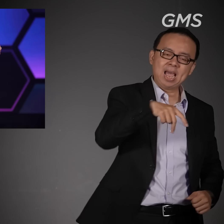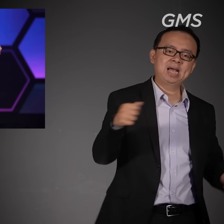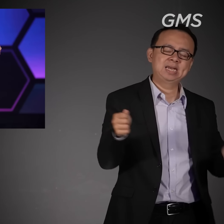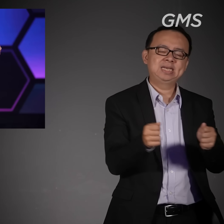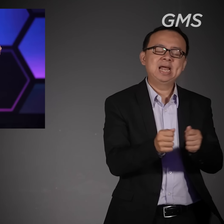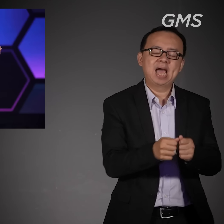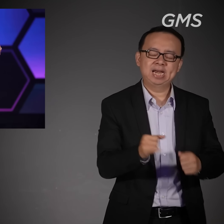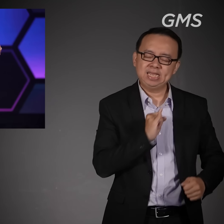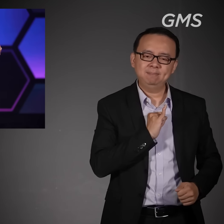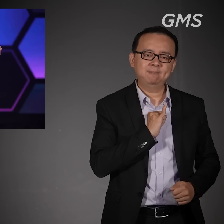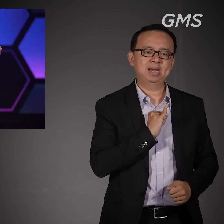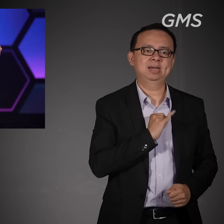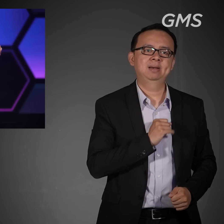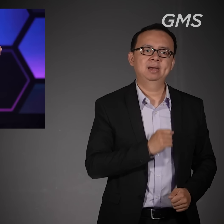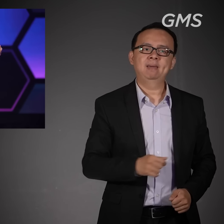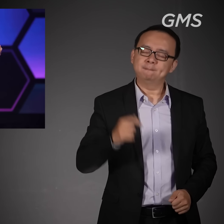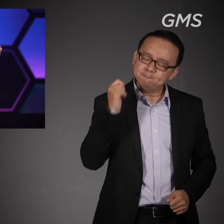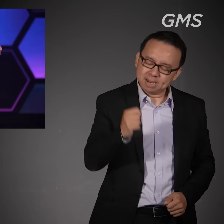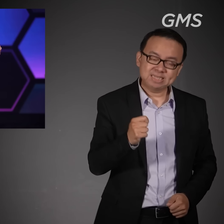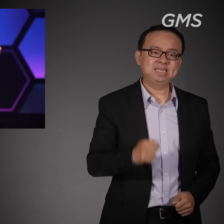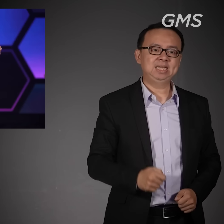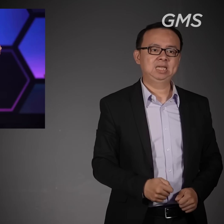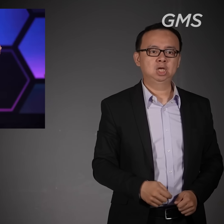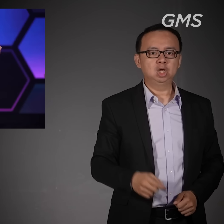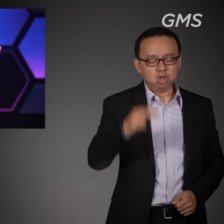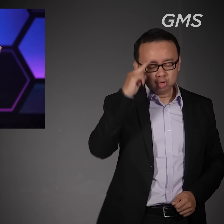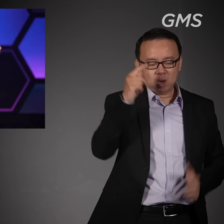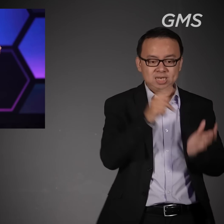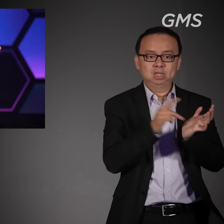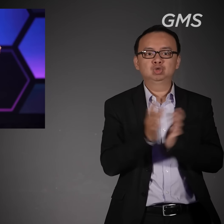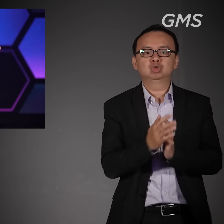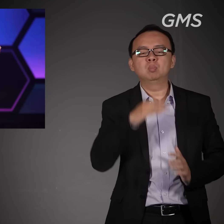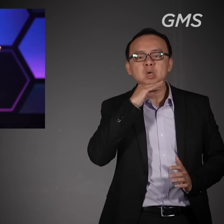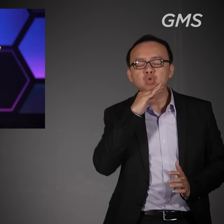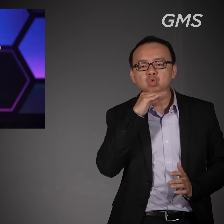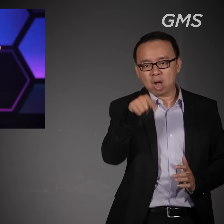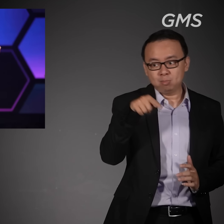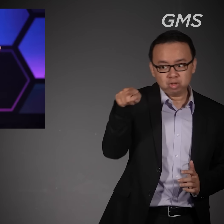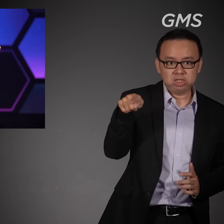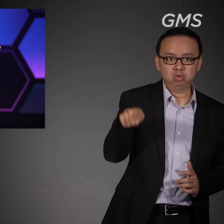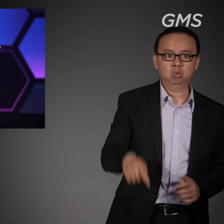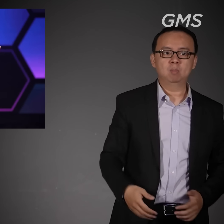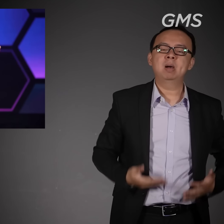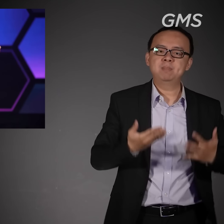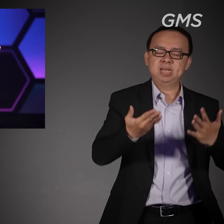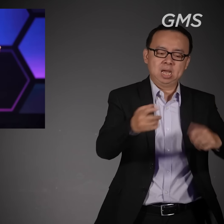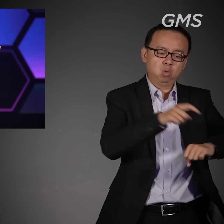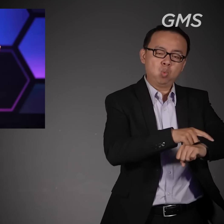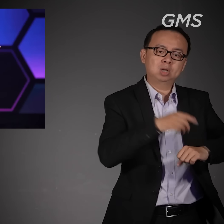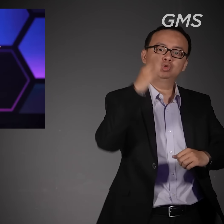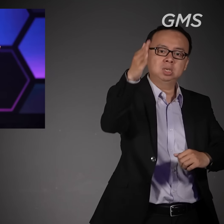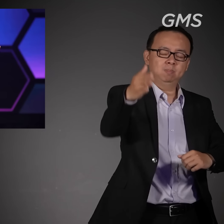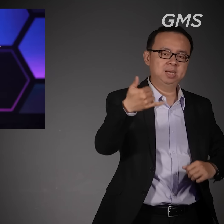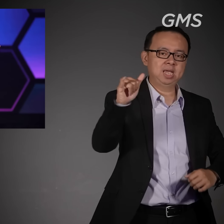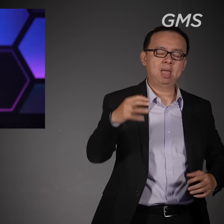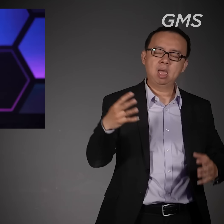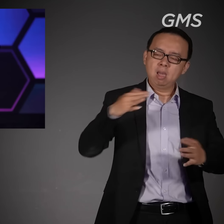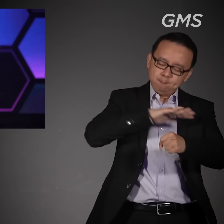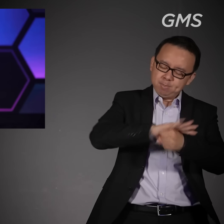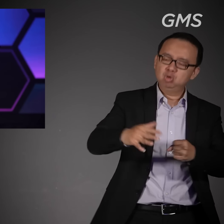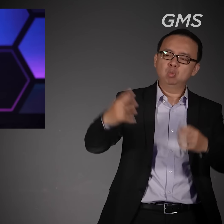Karena Tuhan Yesus sudah menunggu dan menanti di depanmu. Memberimu masa depan penuh pengharapan. Mari kita masuk dengan iman